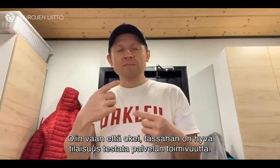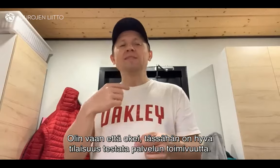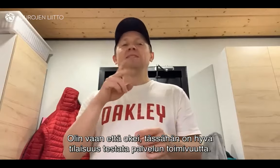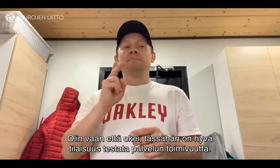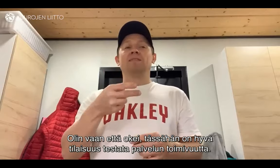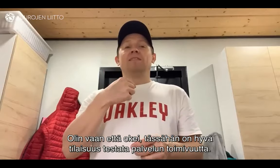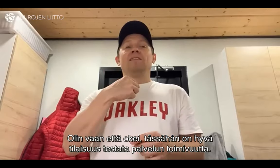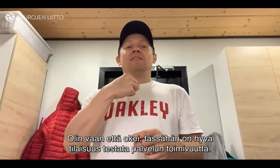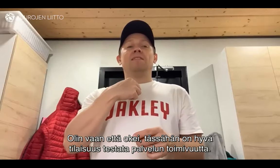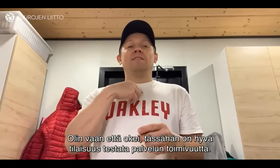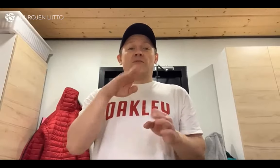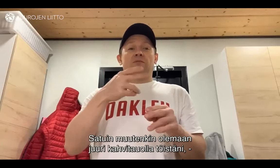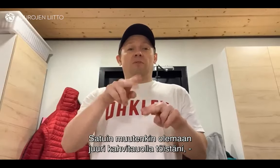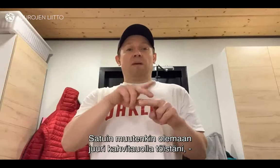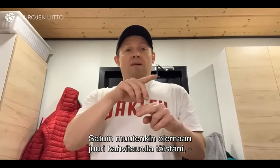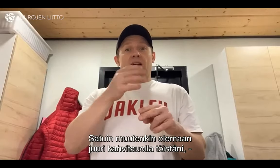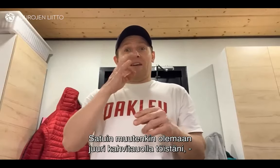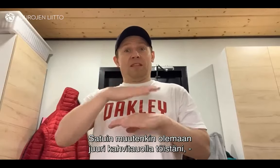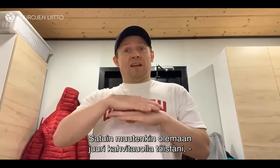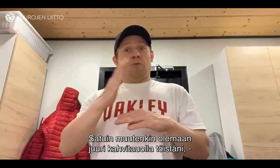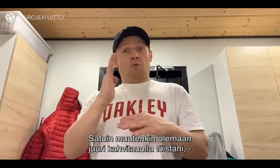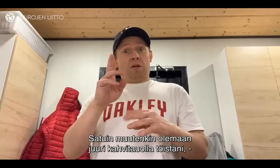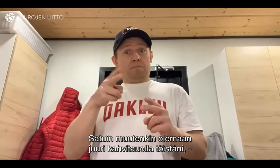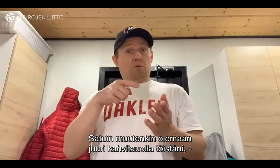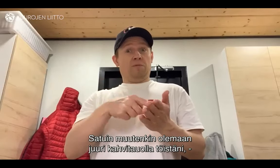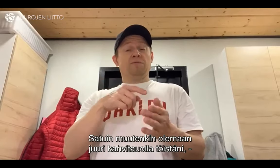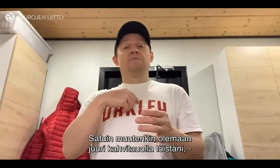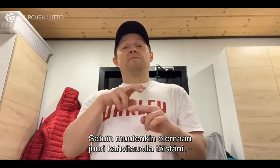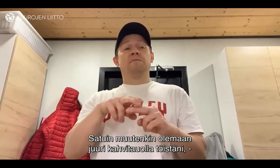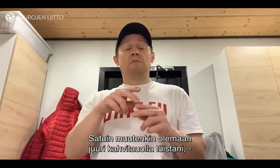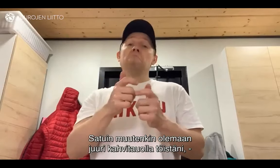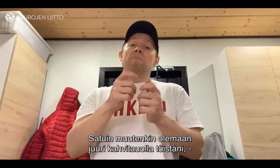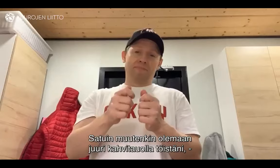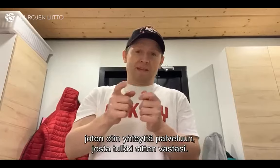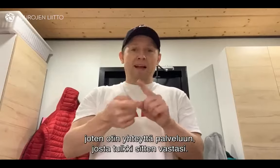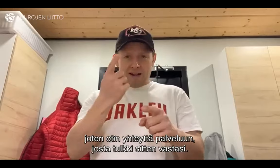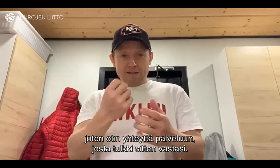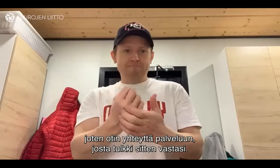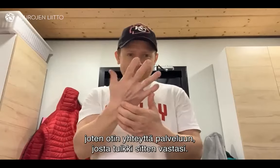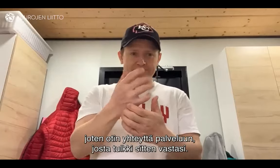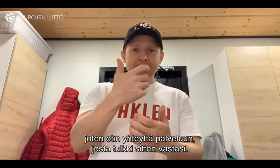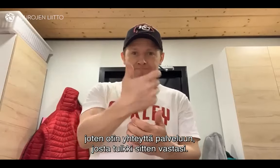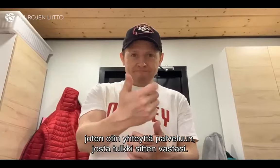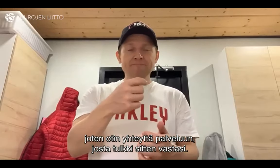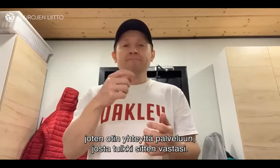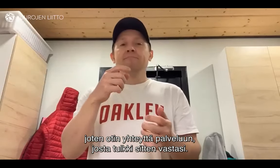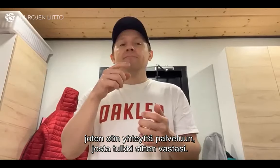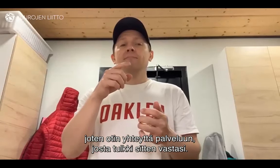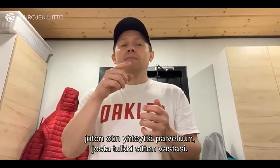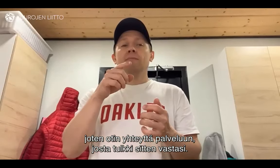Olin vaan, että okei, tässähän on hyvä tilaisuus testata palvelun toimivuutta. Satuin muutenkin olemaan juuri kahvitauolla